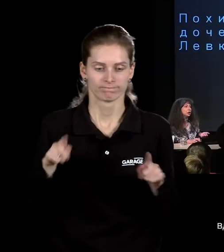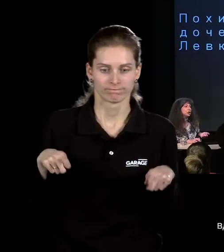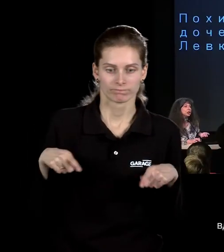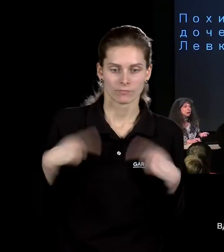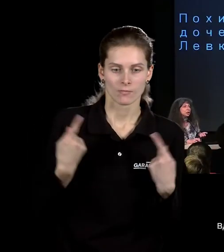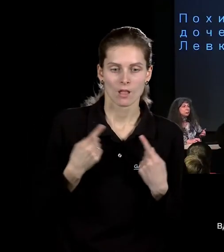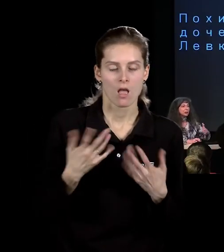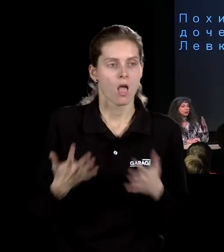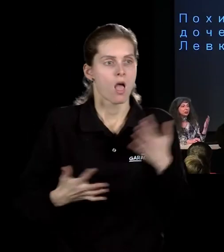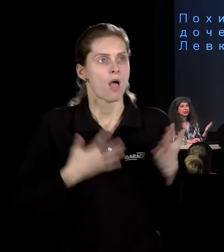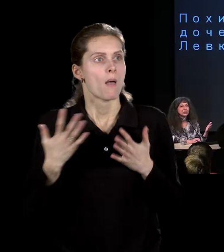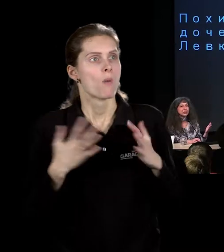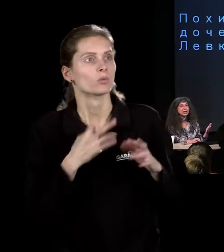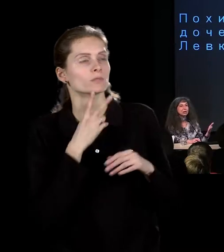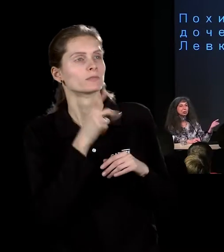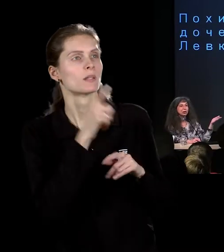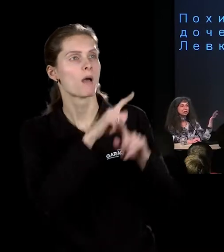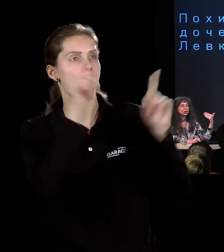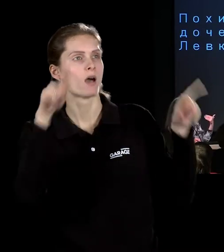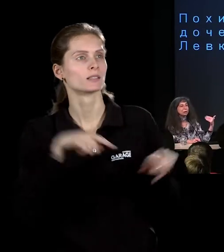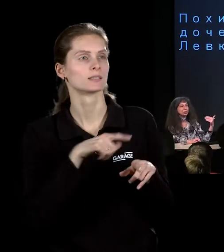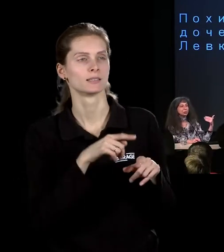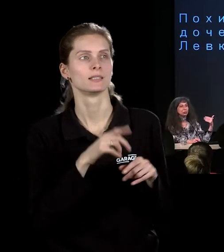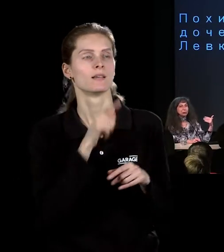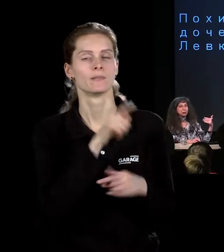похищения дочерей Левкипа, где есть этот красный.